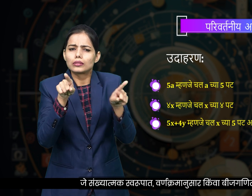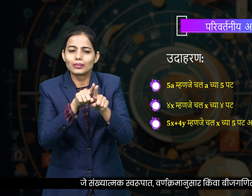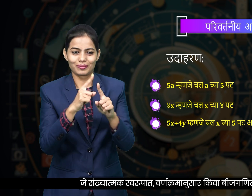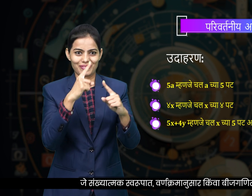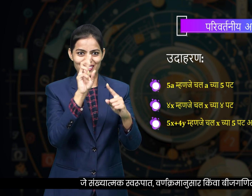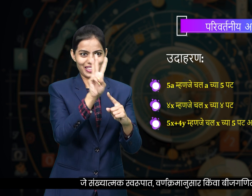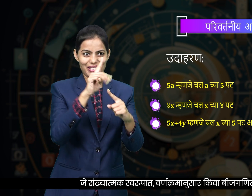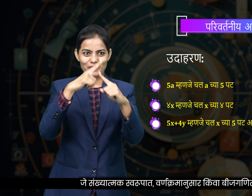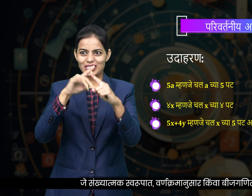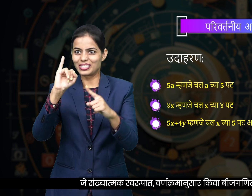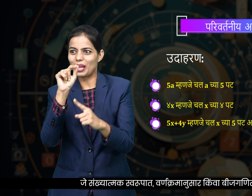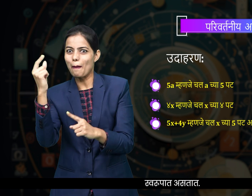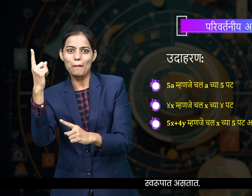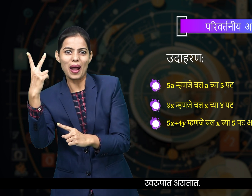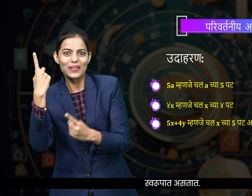बीजगणितीय